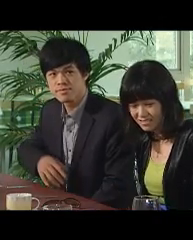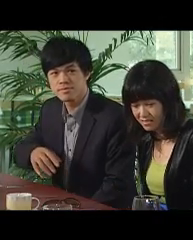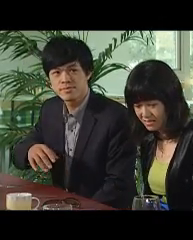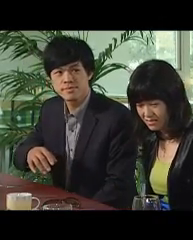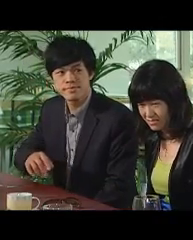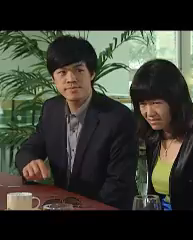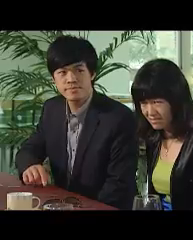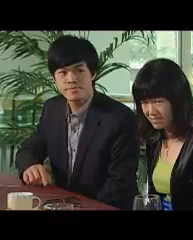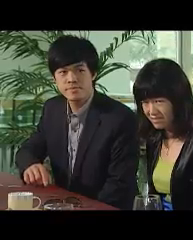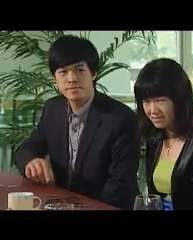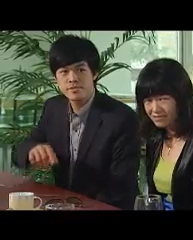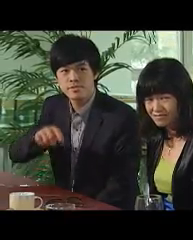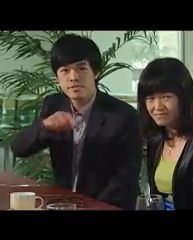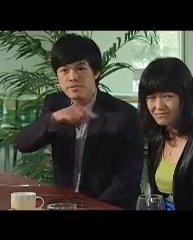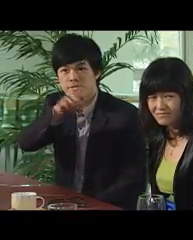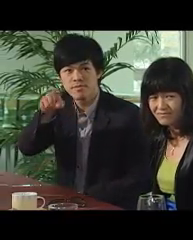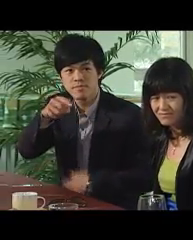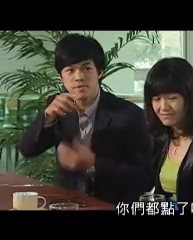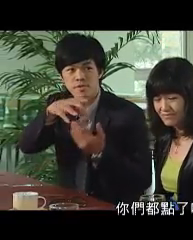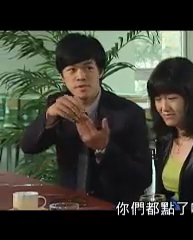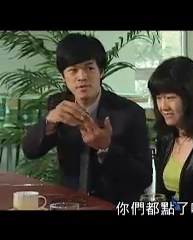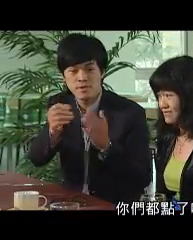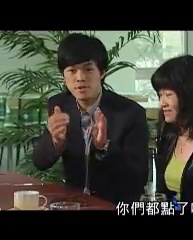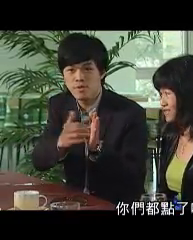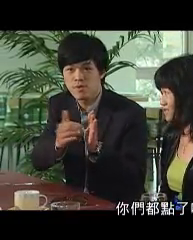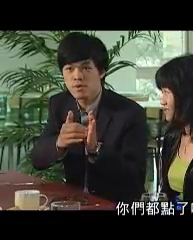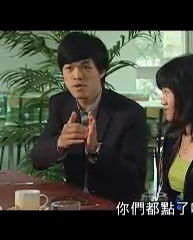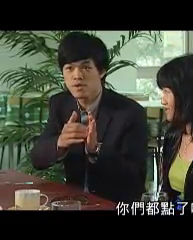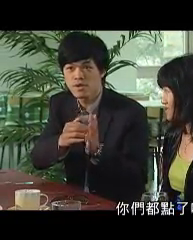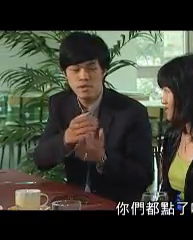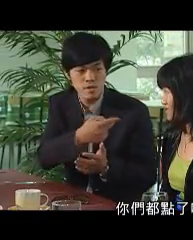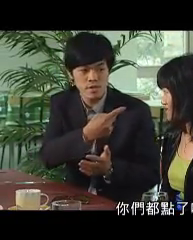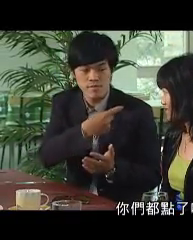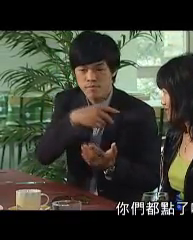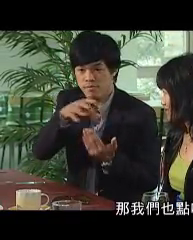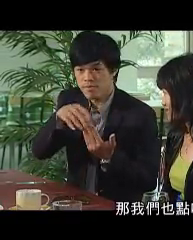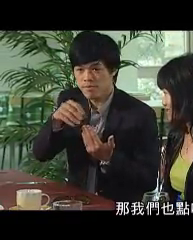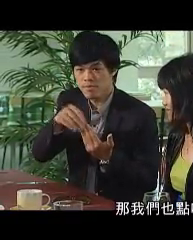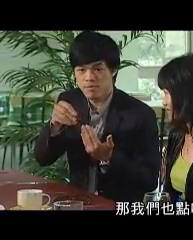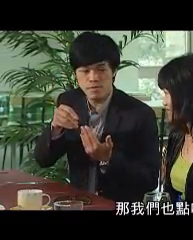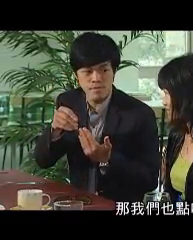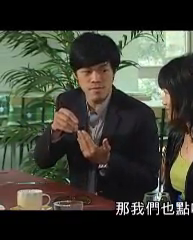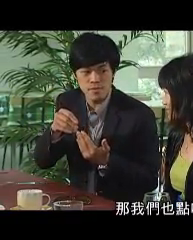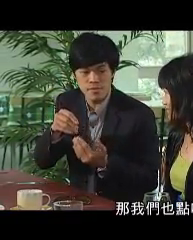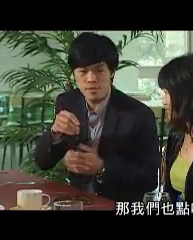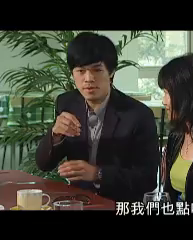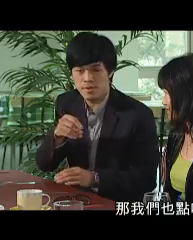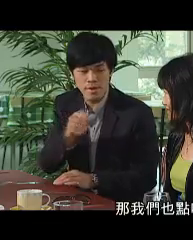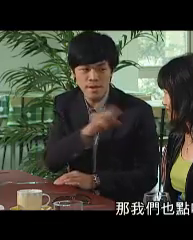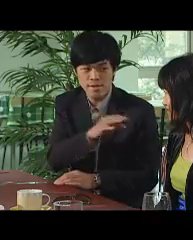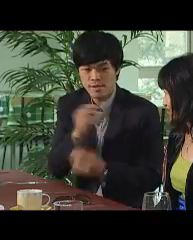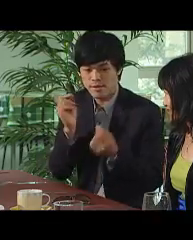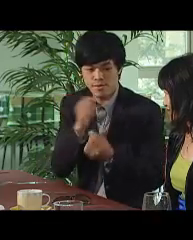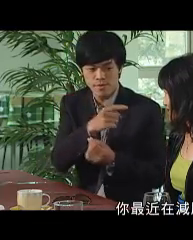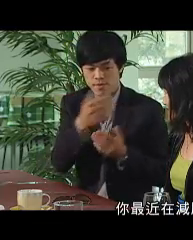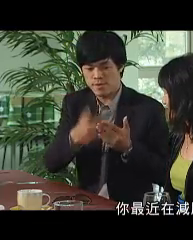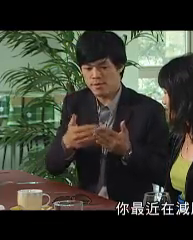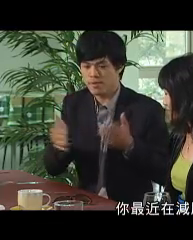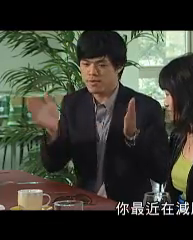嗯嗯嗯哎你们都点了啊嗯那我们也点吧你最近在